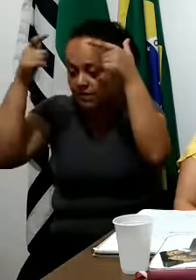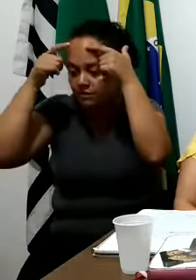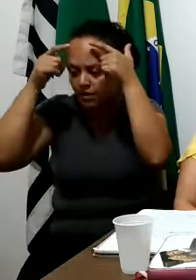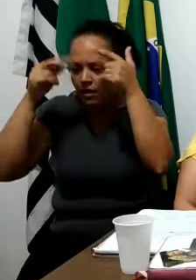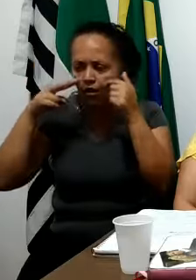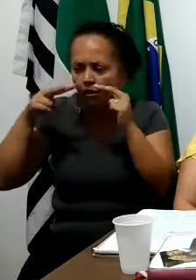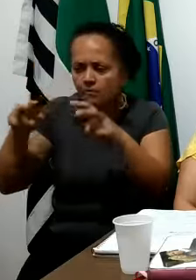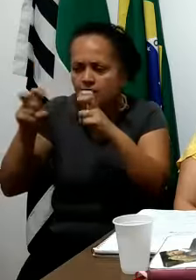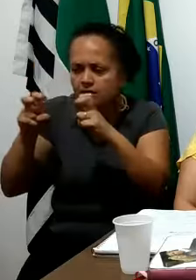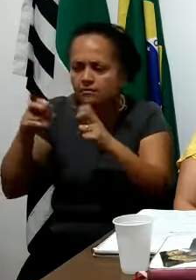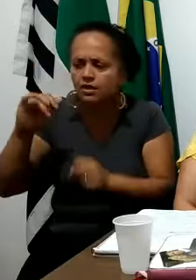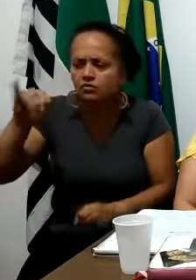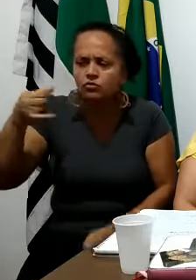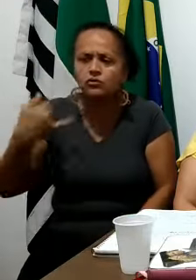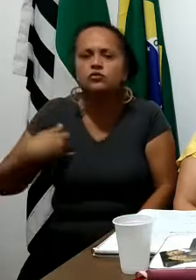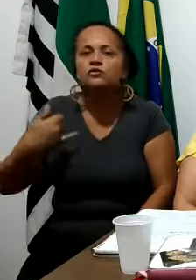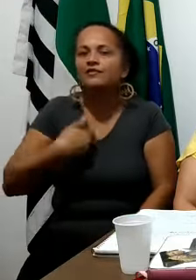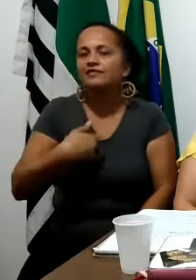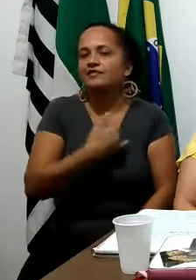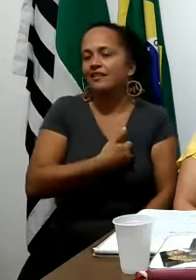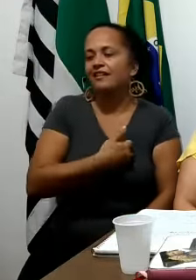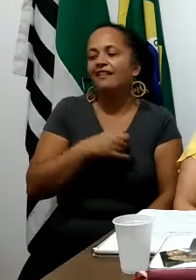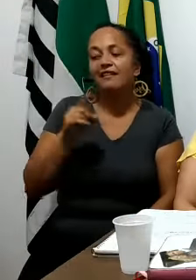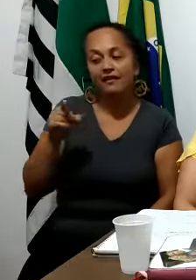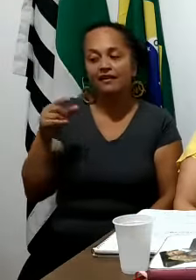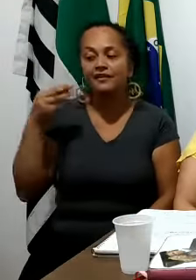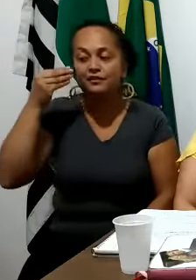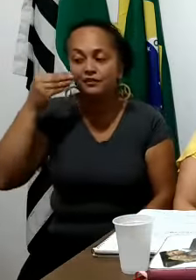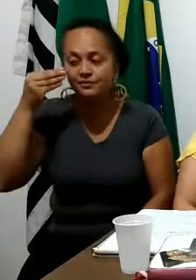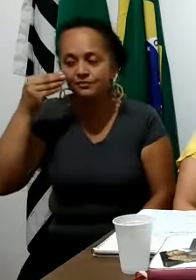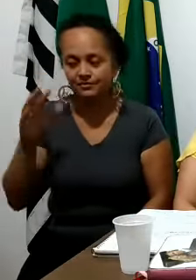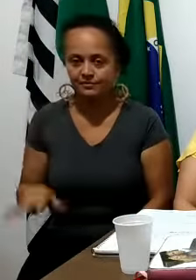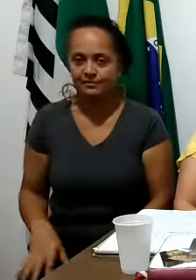pai. Testemunho, valores. Então, mais do que palavra